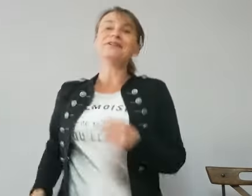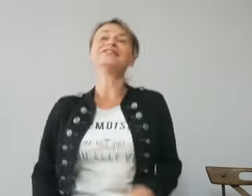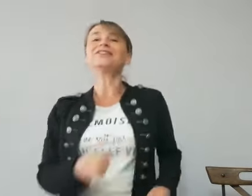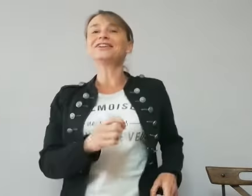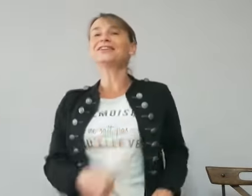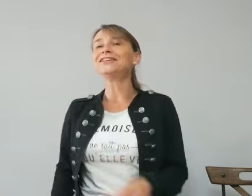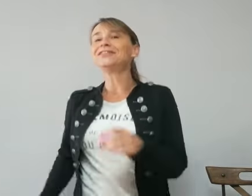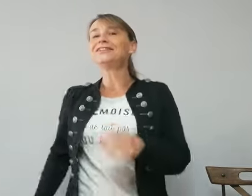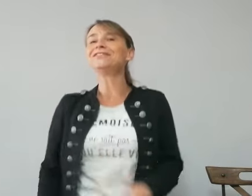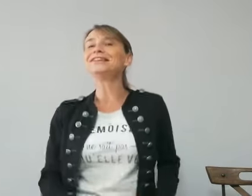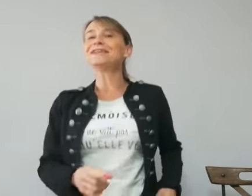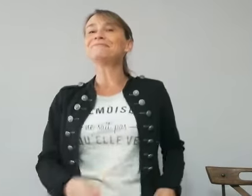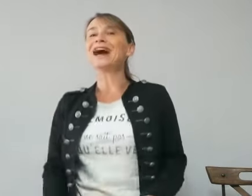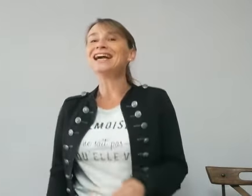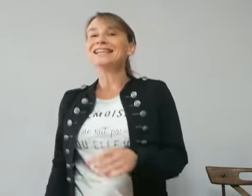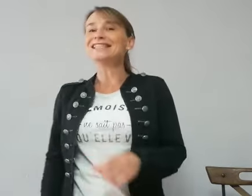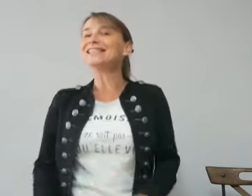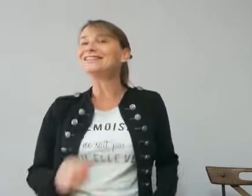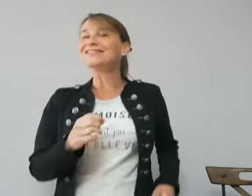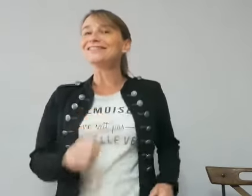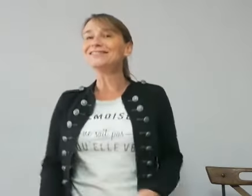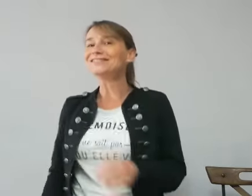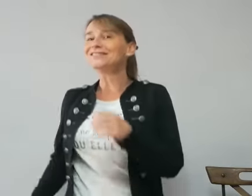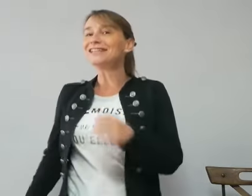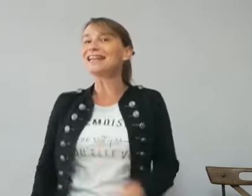Pendant que le loup n